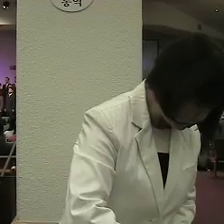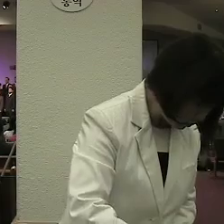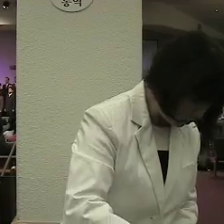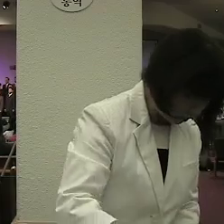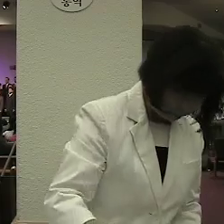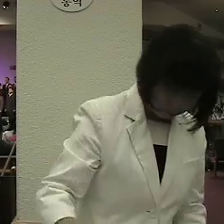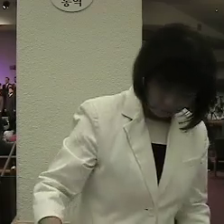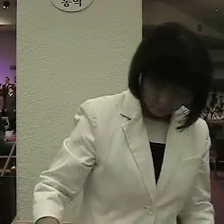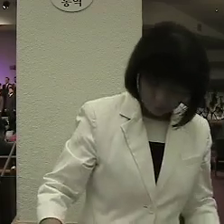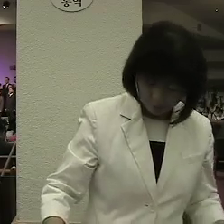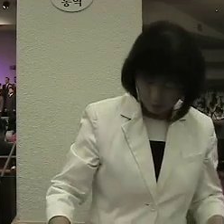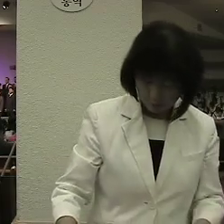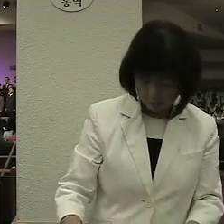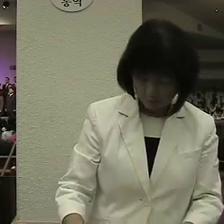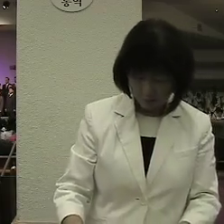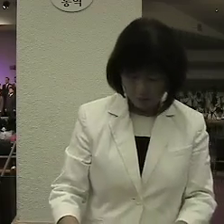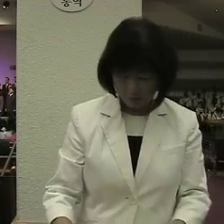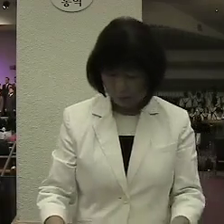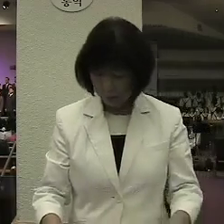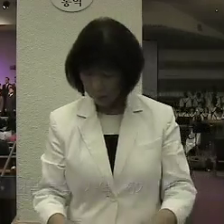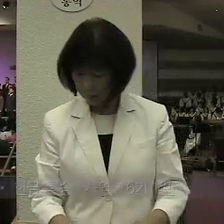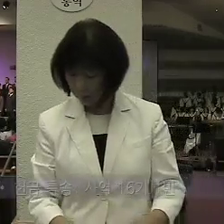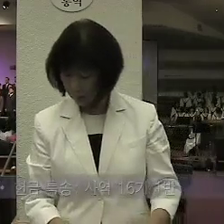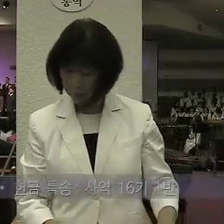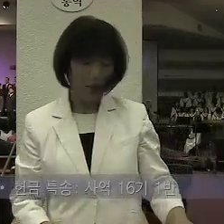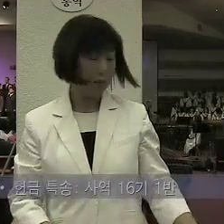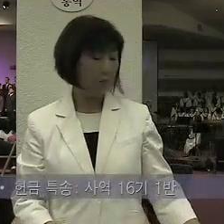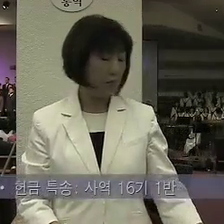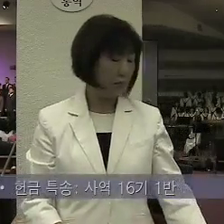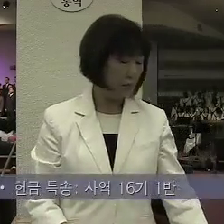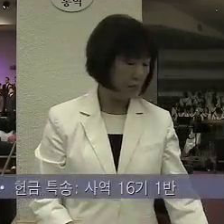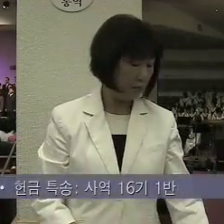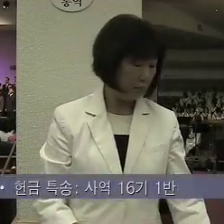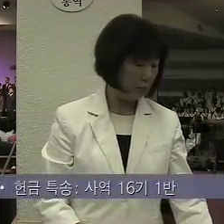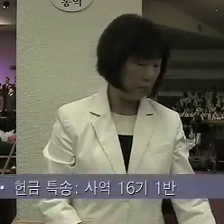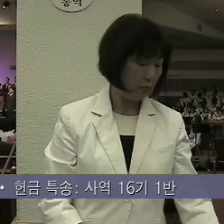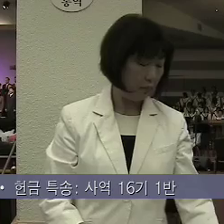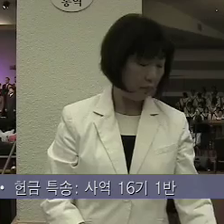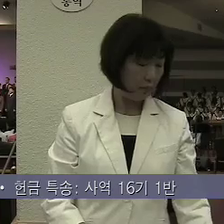기도드리옵나이다. 부활의 주님 앞에 다시 한번 감사의 박수.